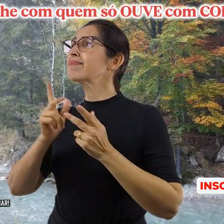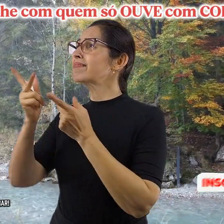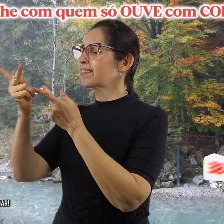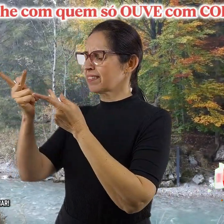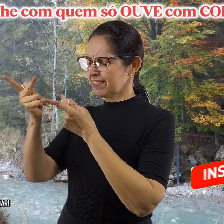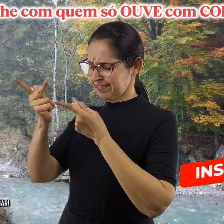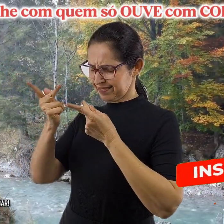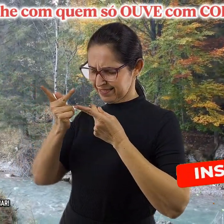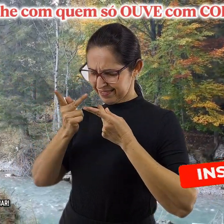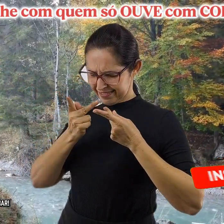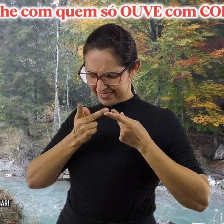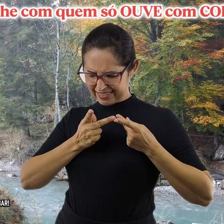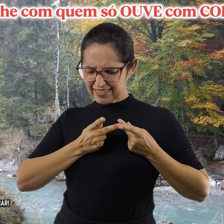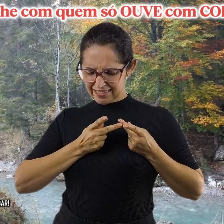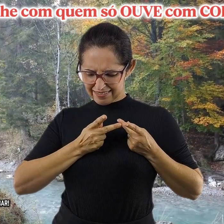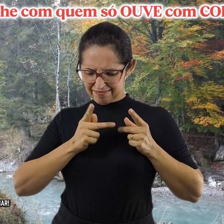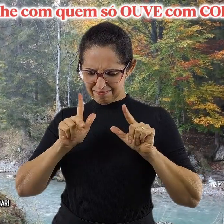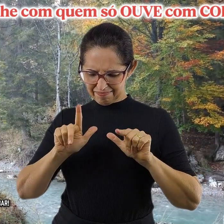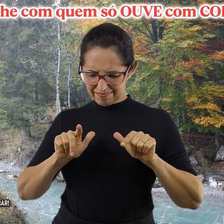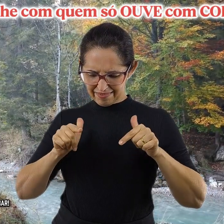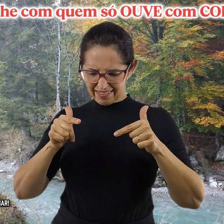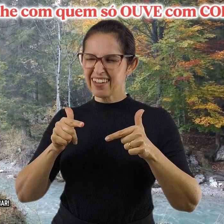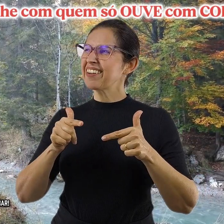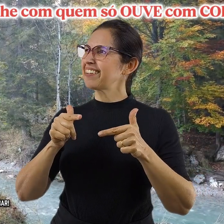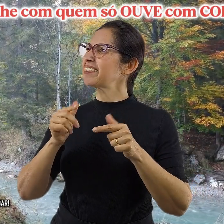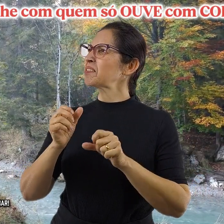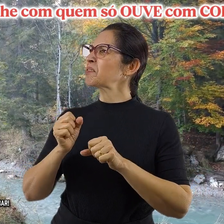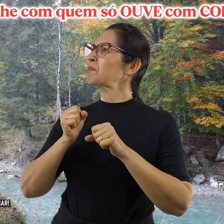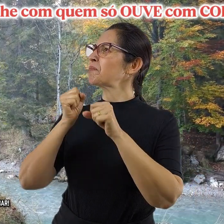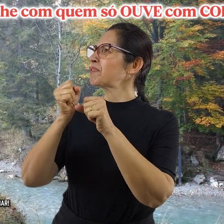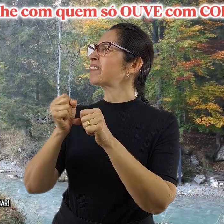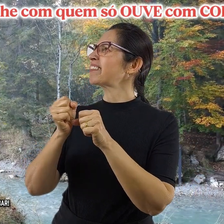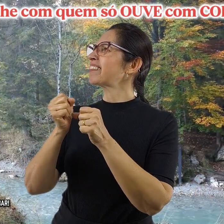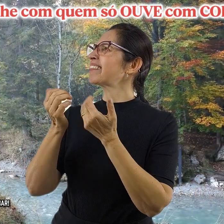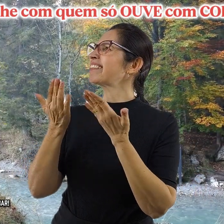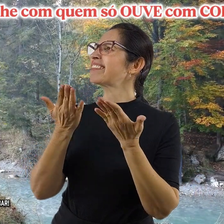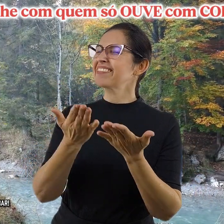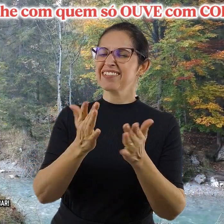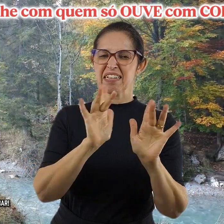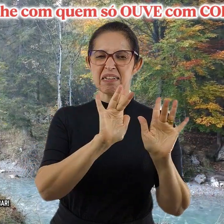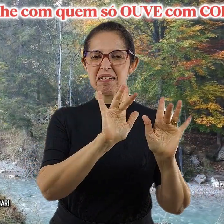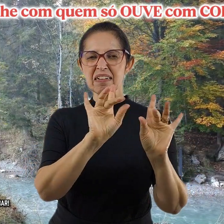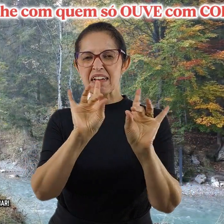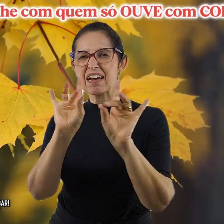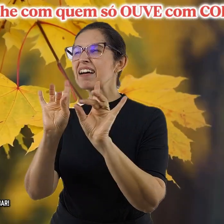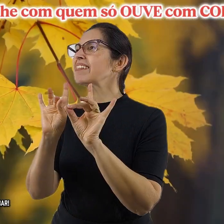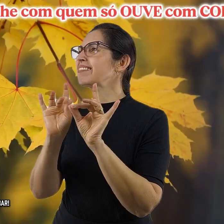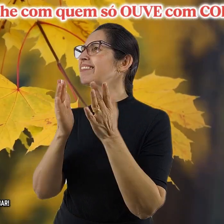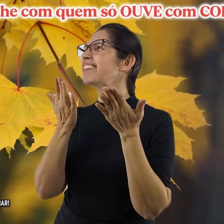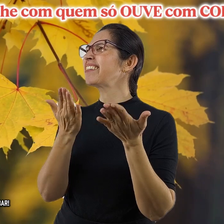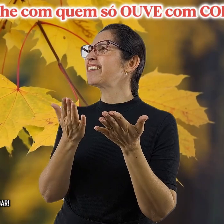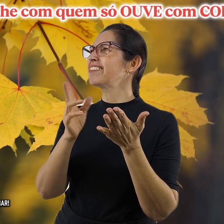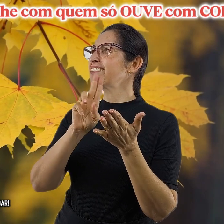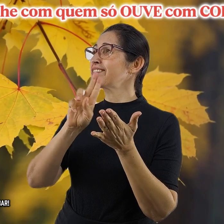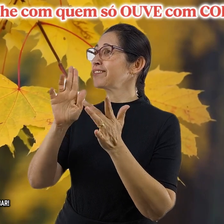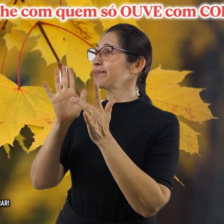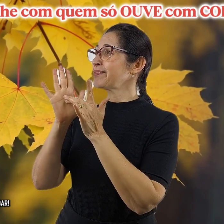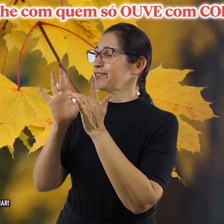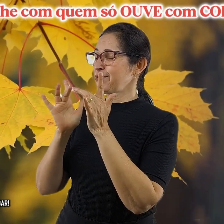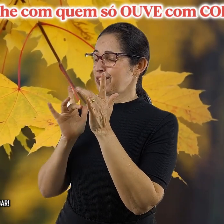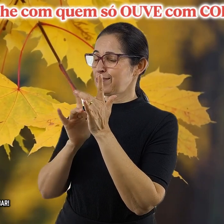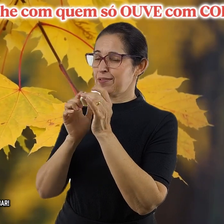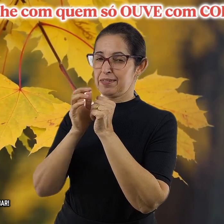Visita-nos e opere poderosamente em favor de cada um de nós. Nós oramos em nome do Senhor